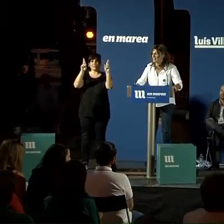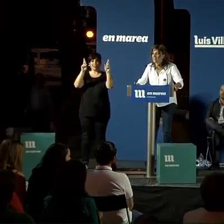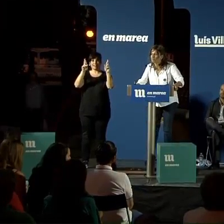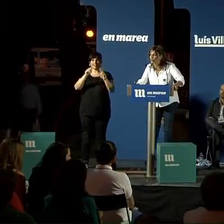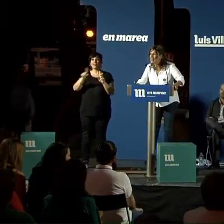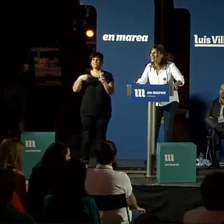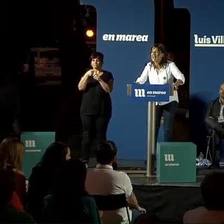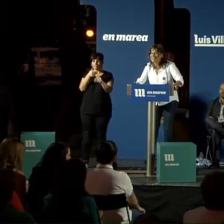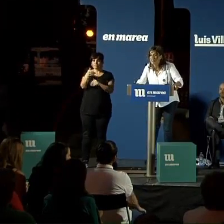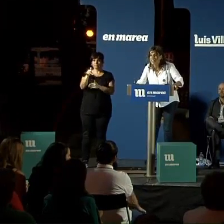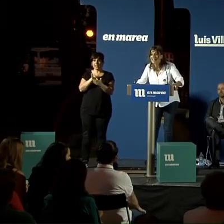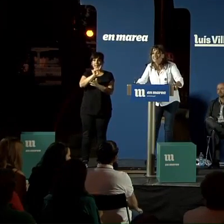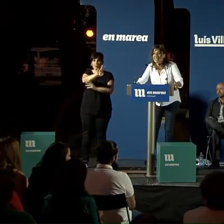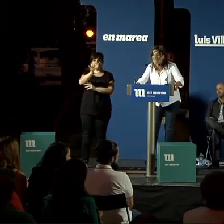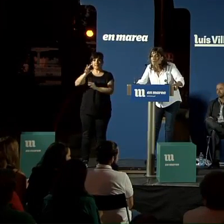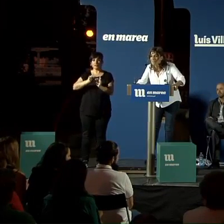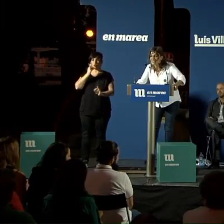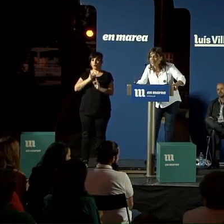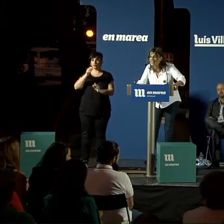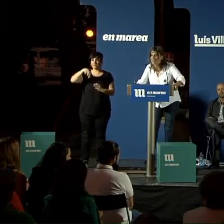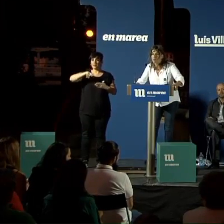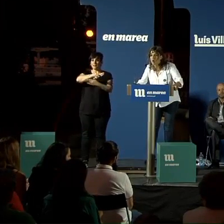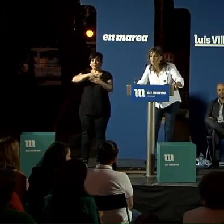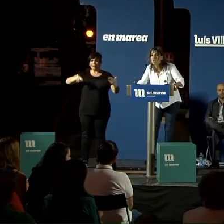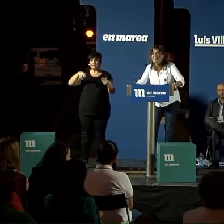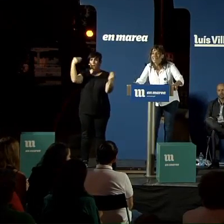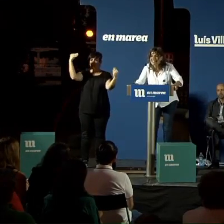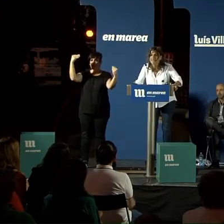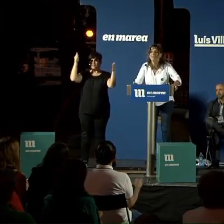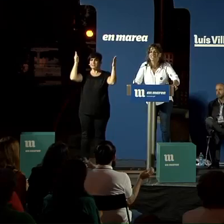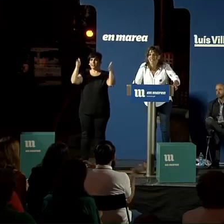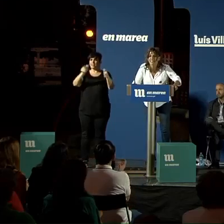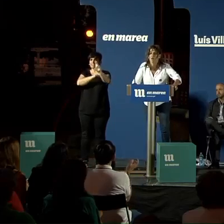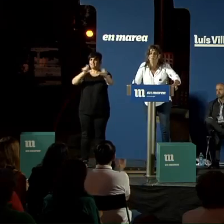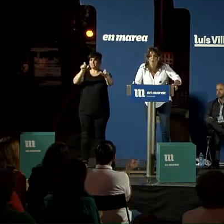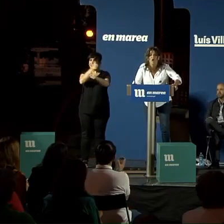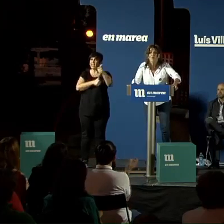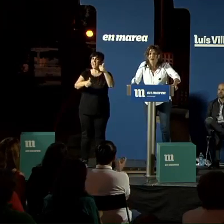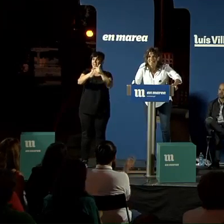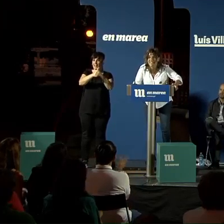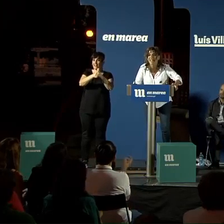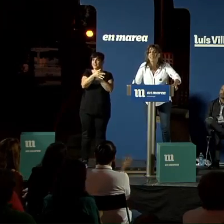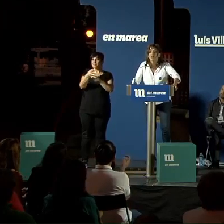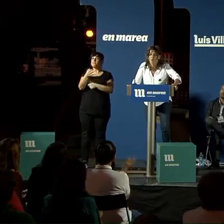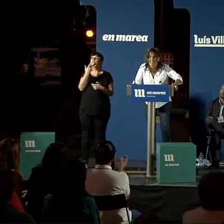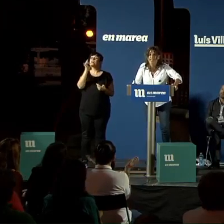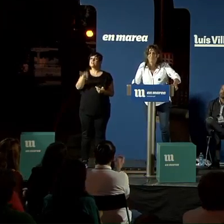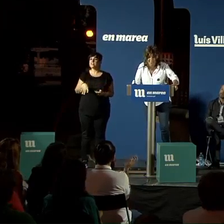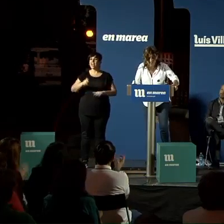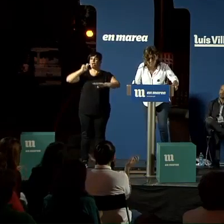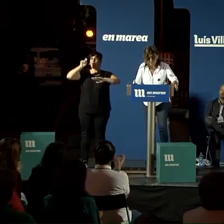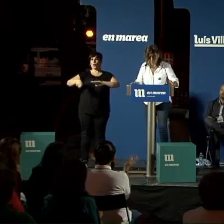25 de setembro Galicia terá un presidente do pobo e ese presidente do pobo vai ser